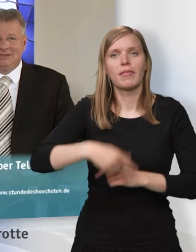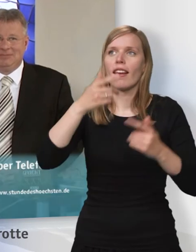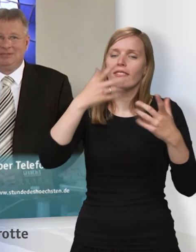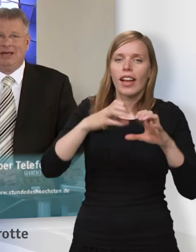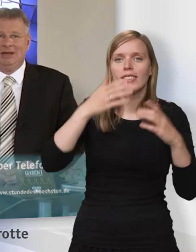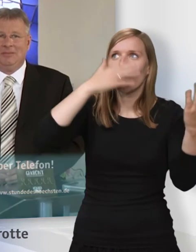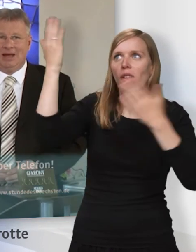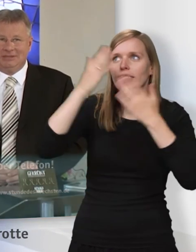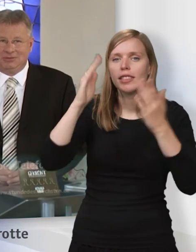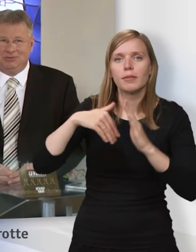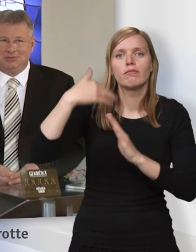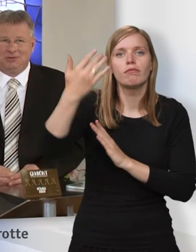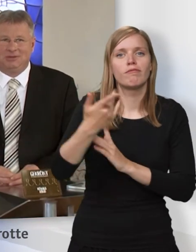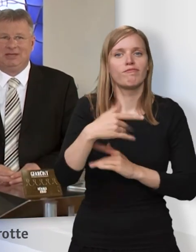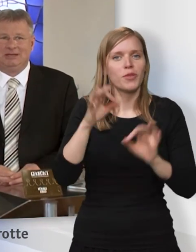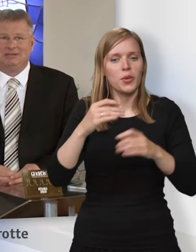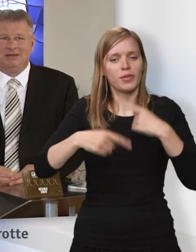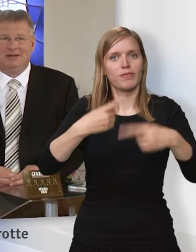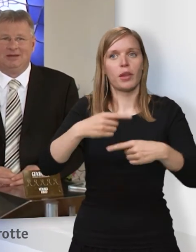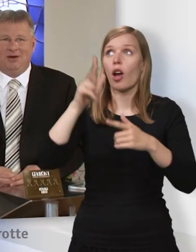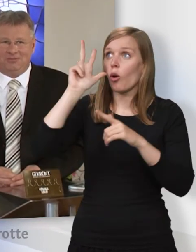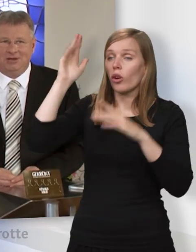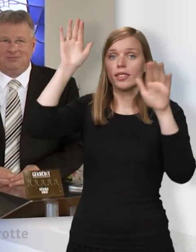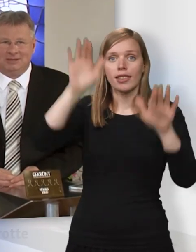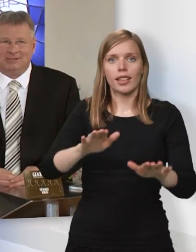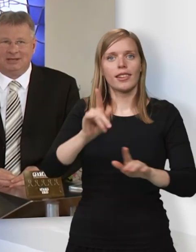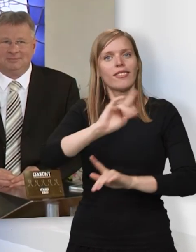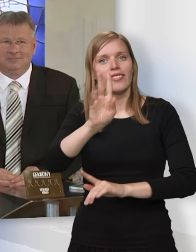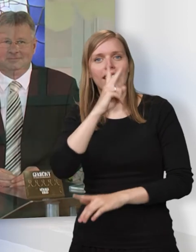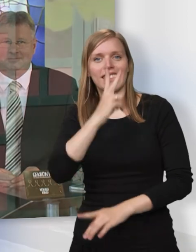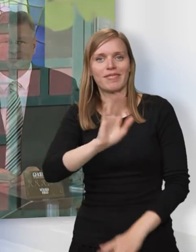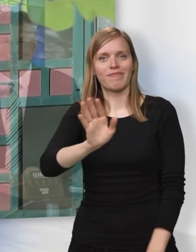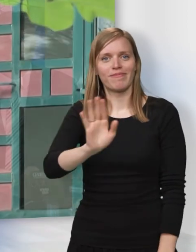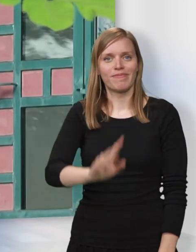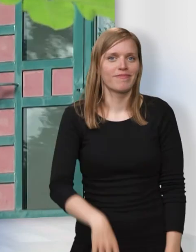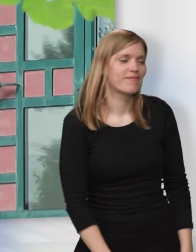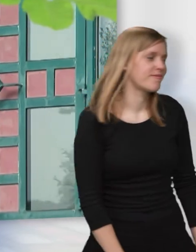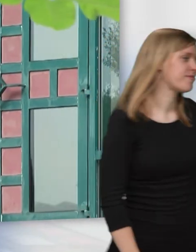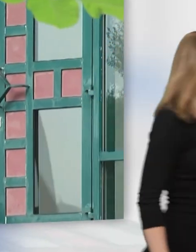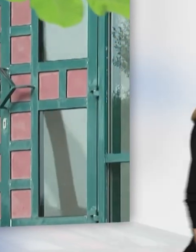Fernsehgottesdienst. Bis dahin, machen Sie es gut. Gott segne Sie. Auf Wiederfernsehen.